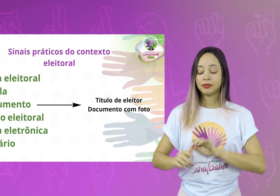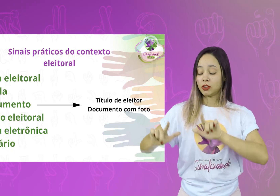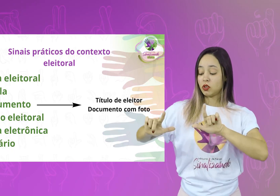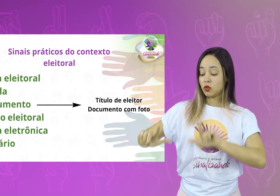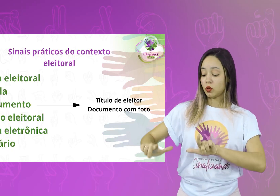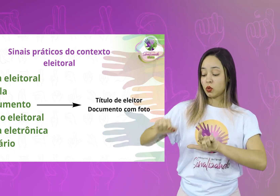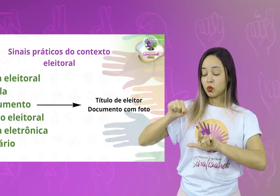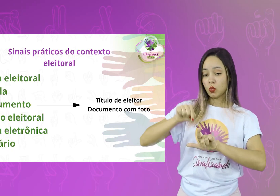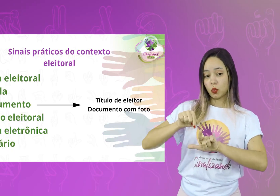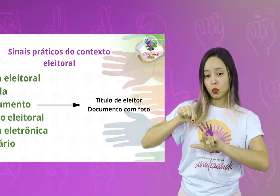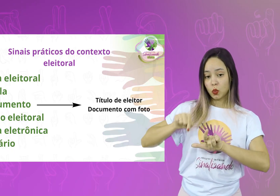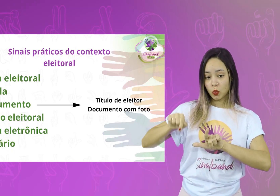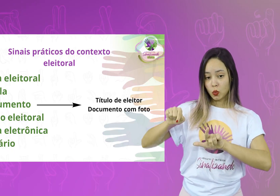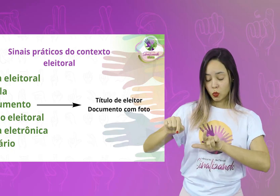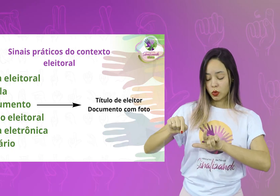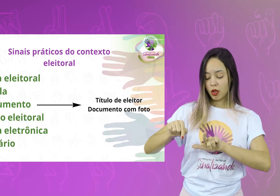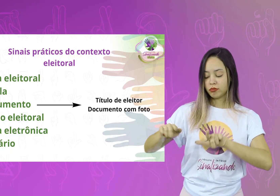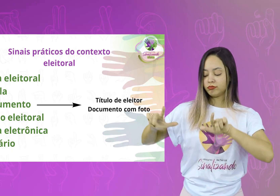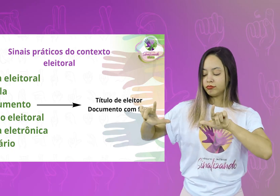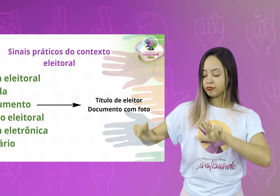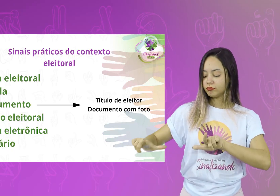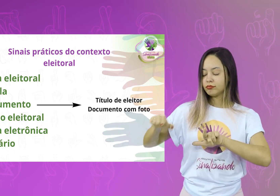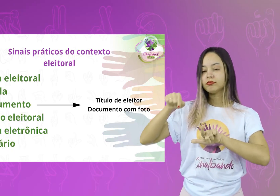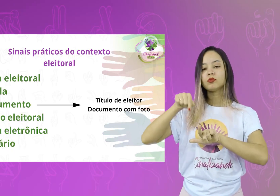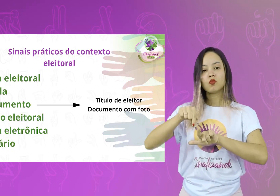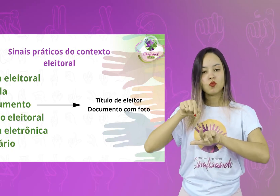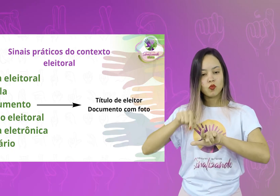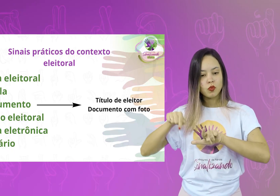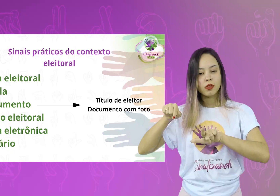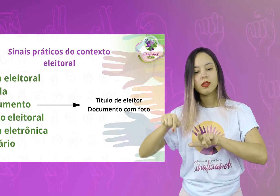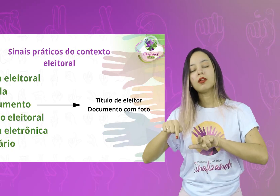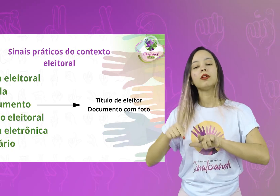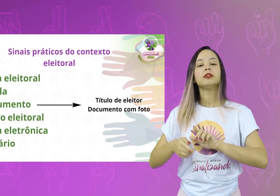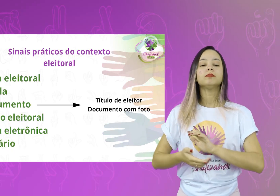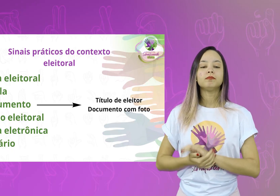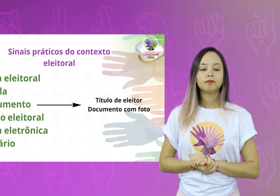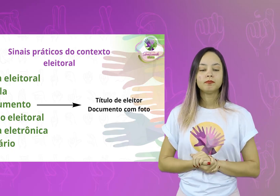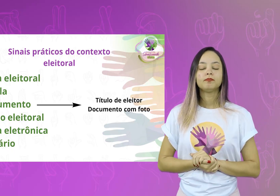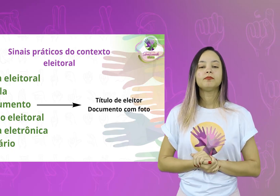Sala, esse é o sinal de sala. Ó, urna eleitoral.